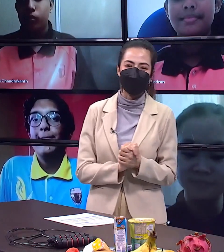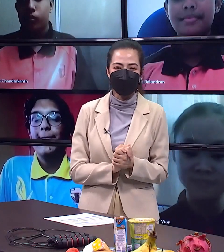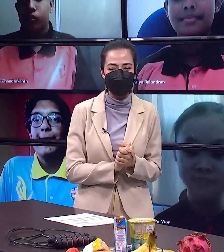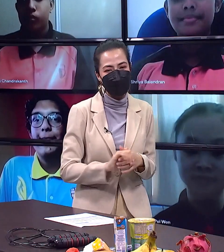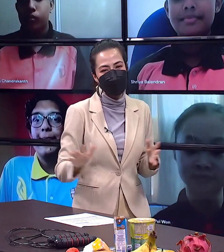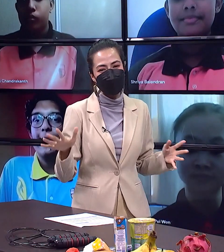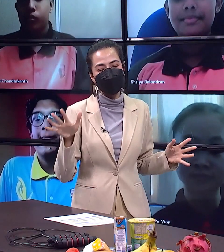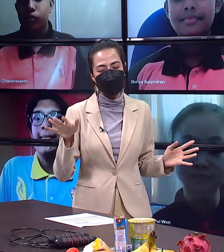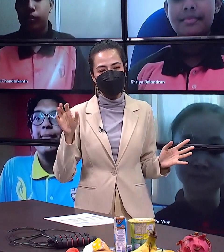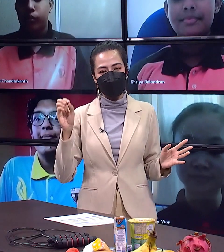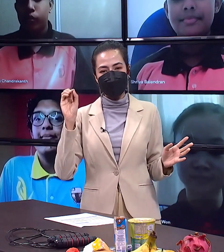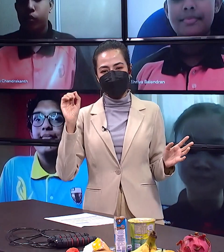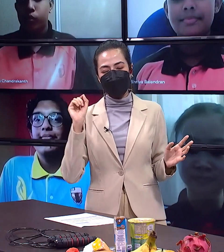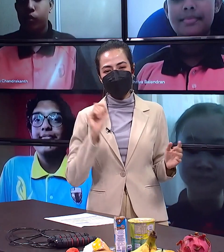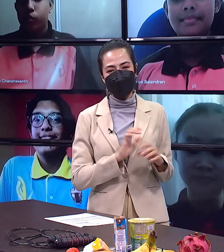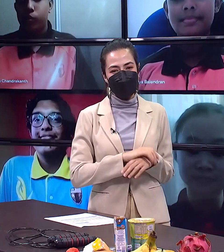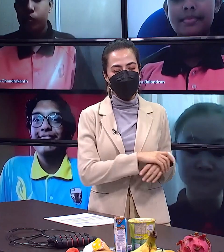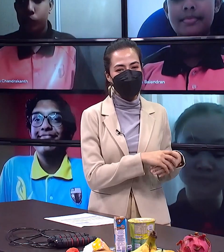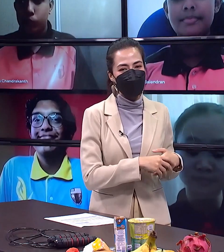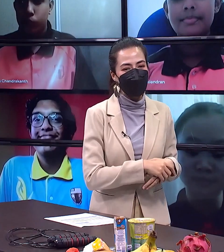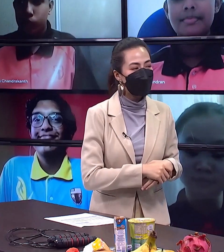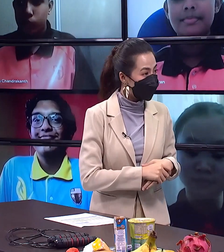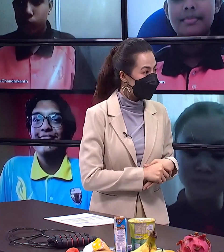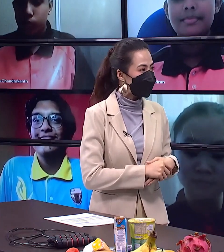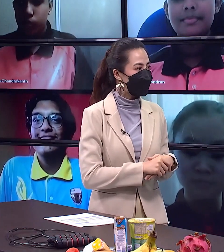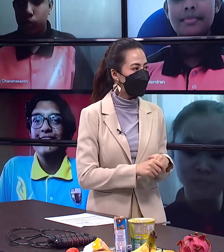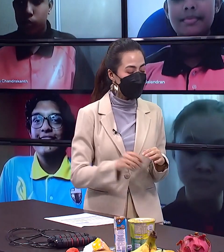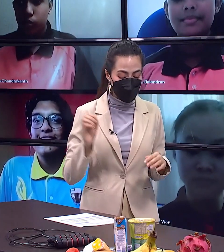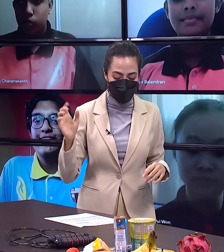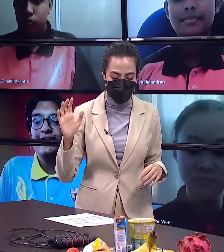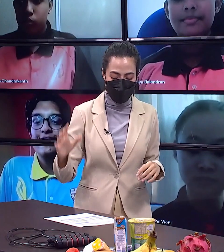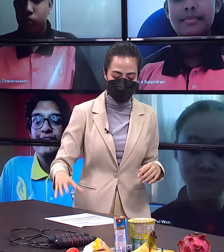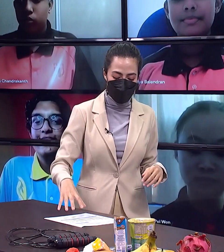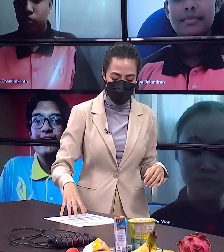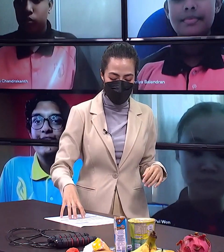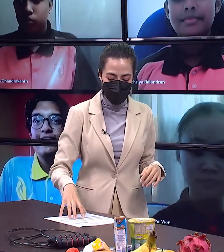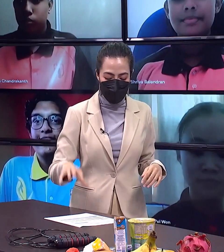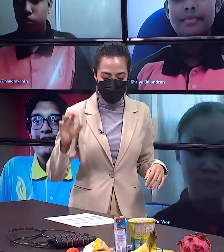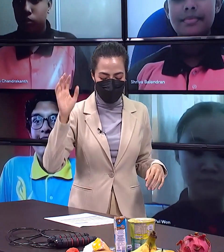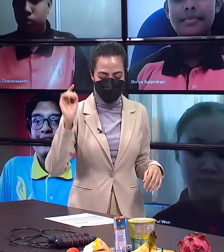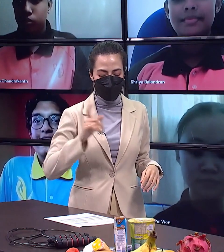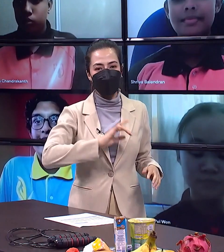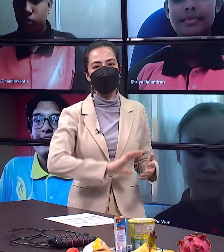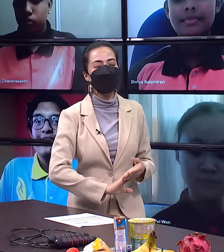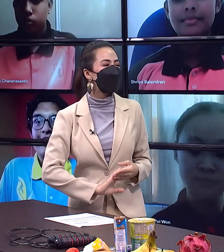untuk sama-sama kita belajar mata pelajaran pendidikan moral untuk topiknya adalah gaya hidup sihat dan